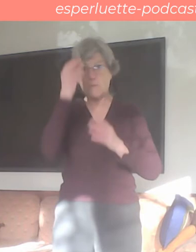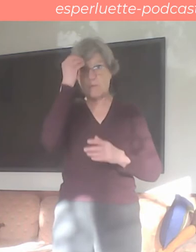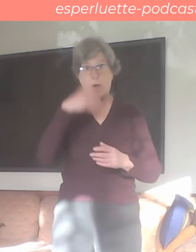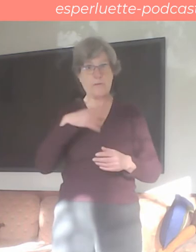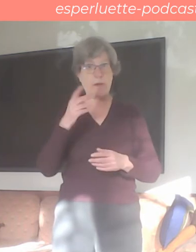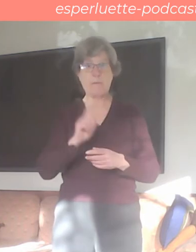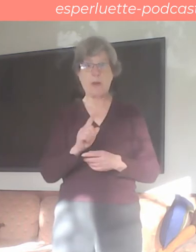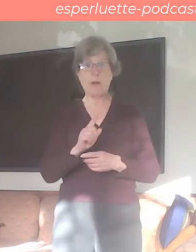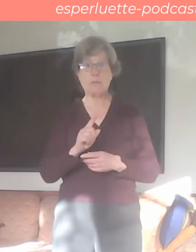jeune,